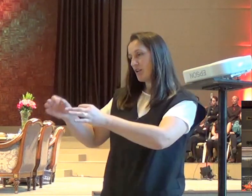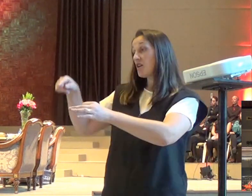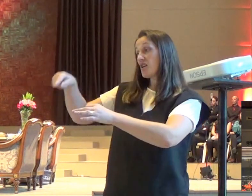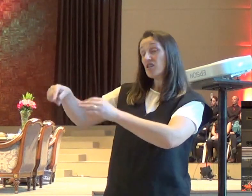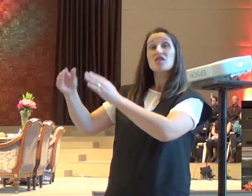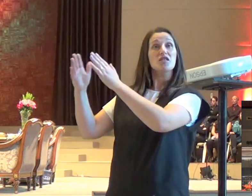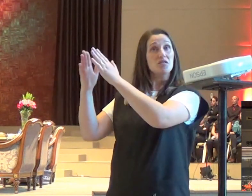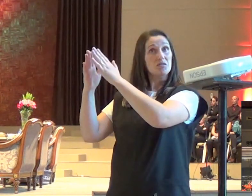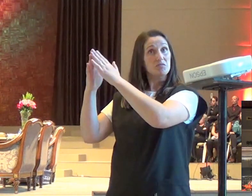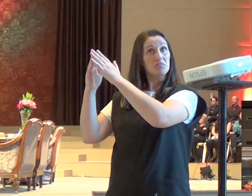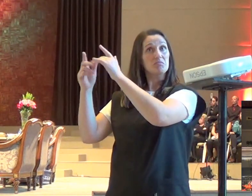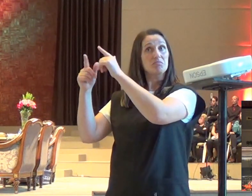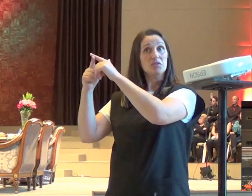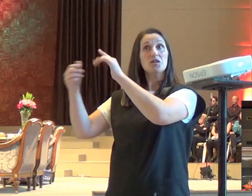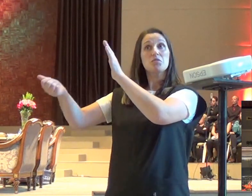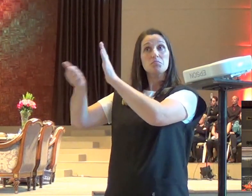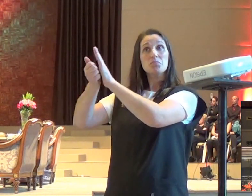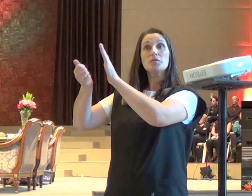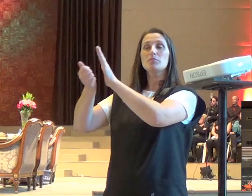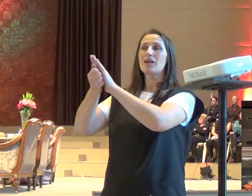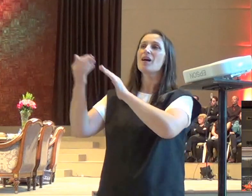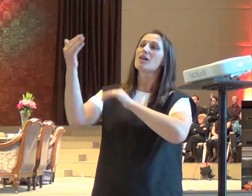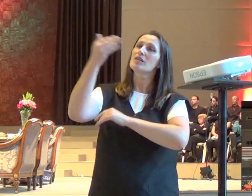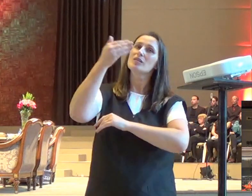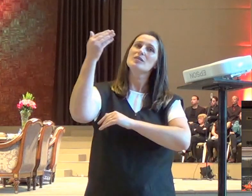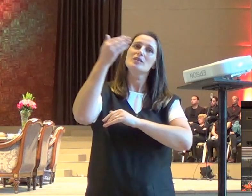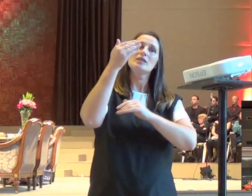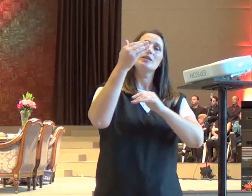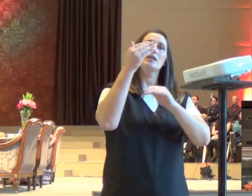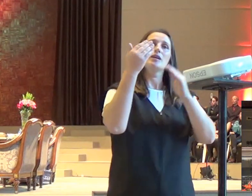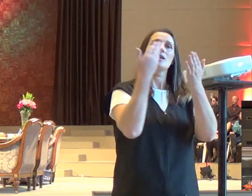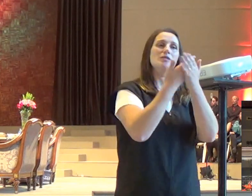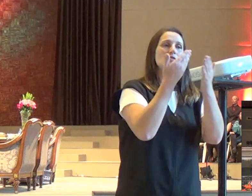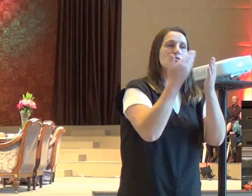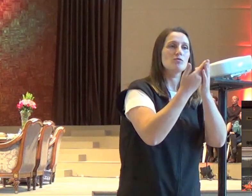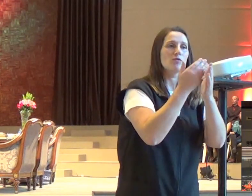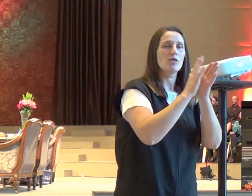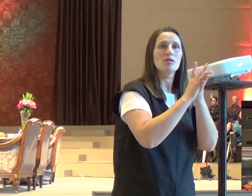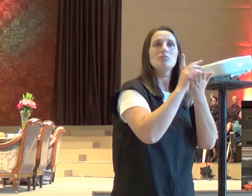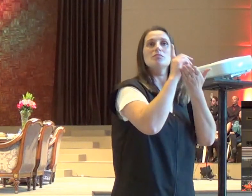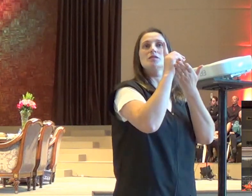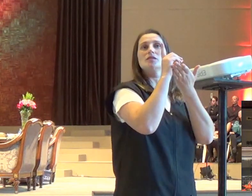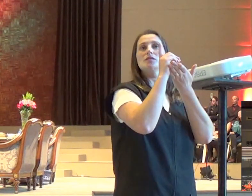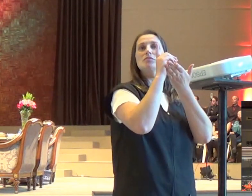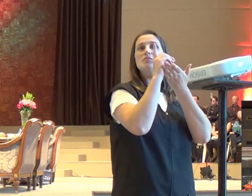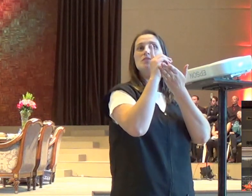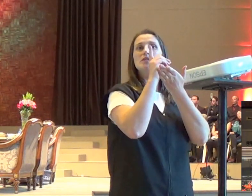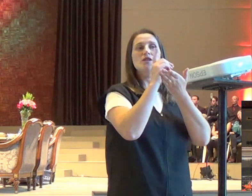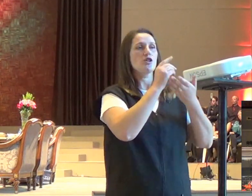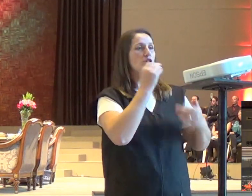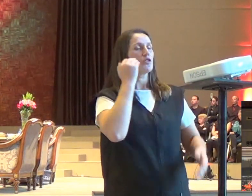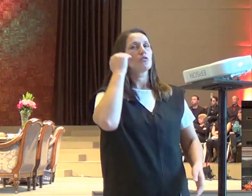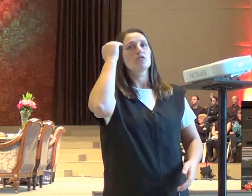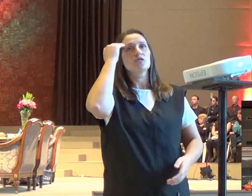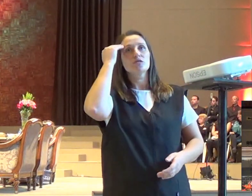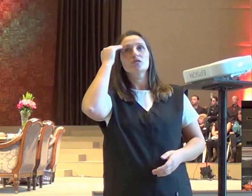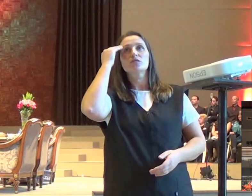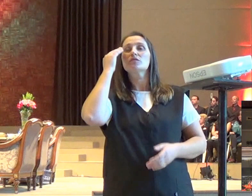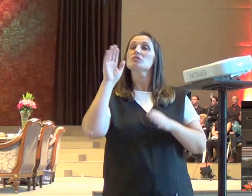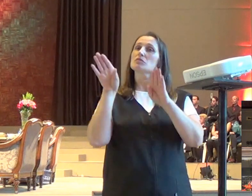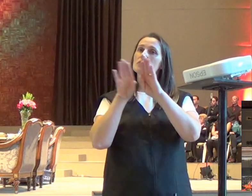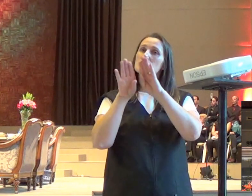um jovem que frequentou a escola dominical departamento infantil os adolescentes